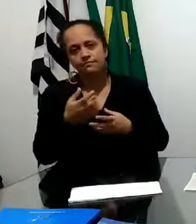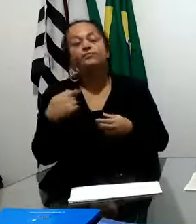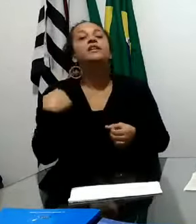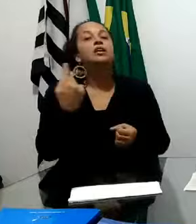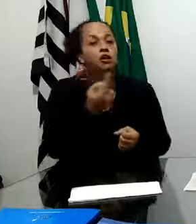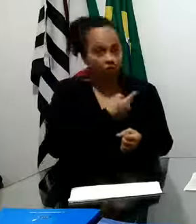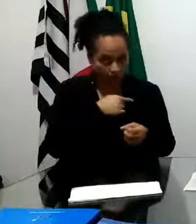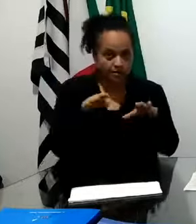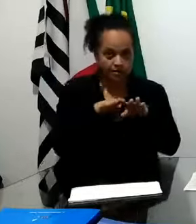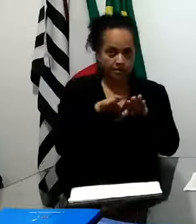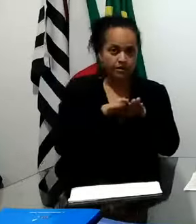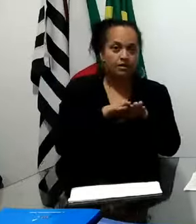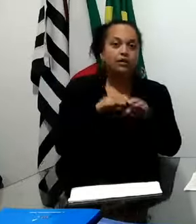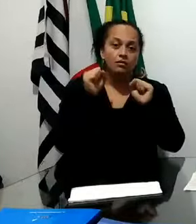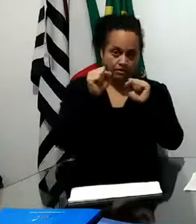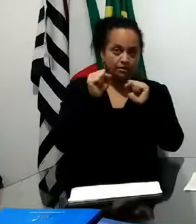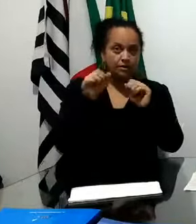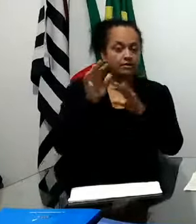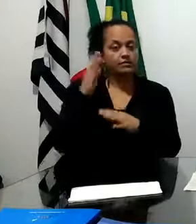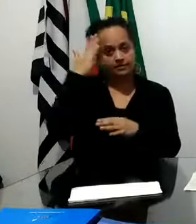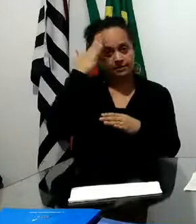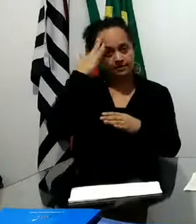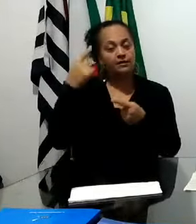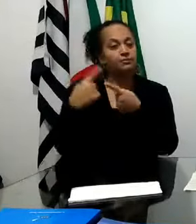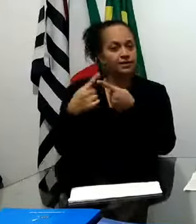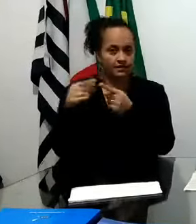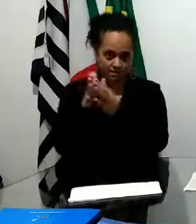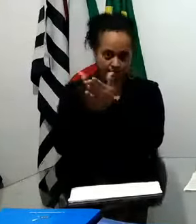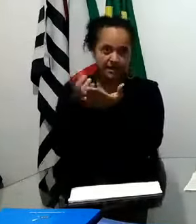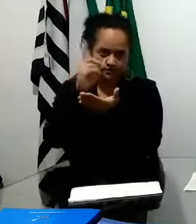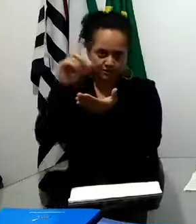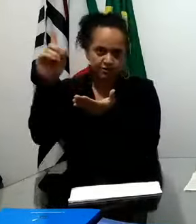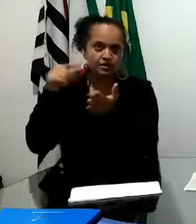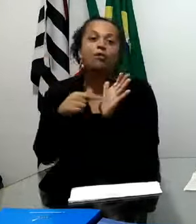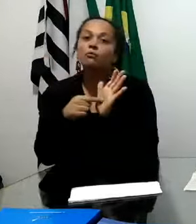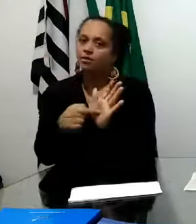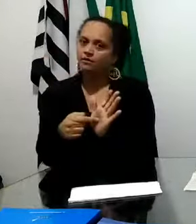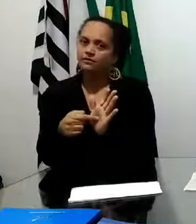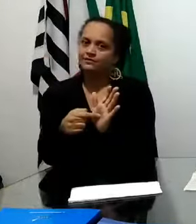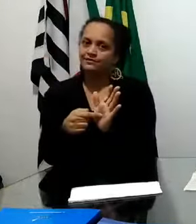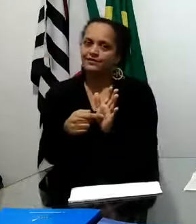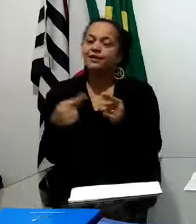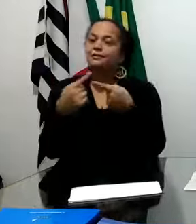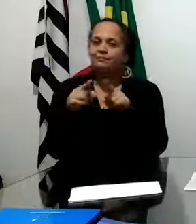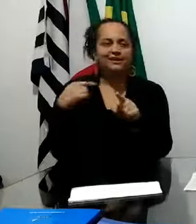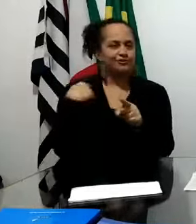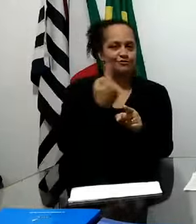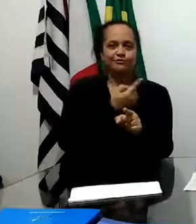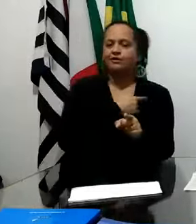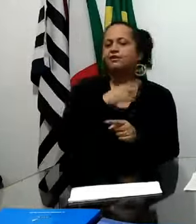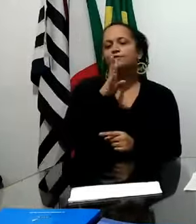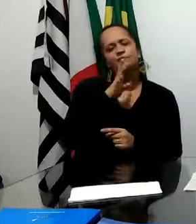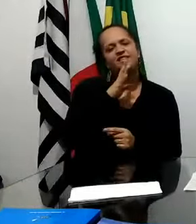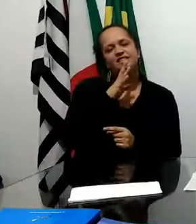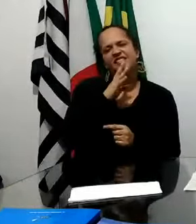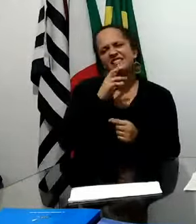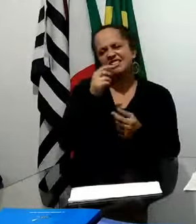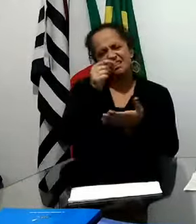a gente não entenda e não conheça nos mínimos detalhes, mas a palavra é clara. Os